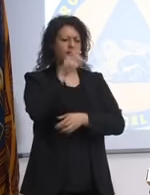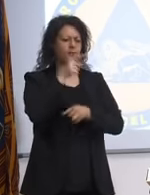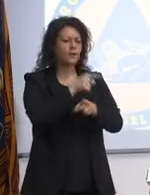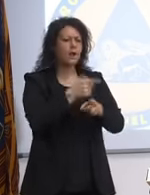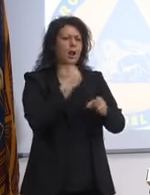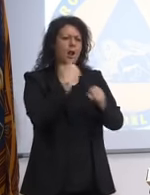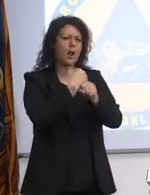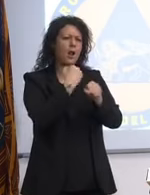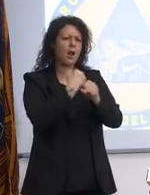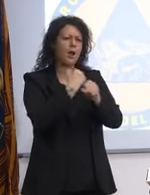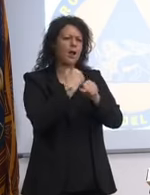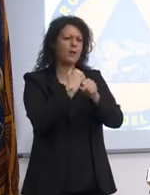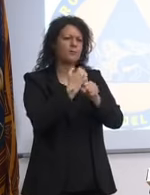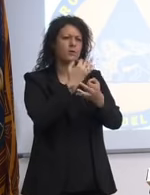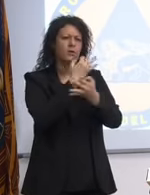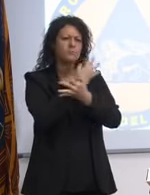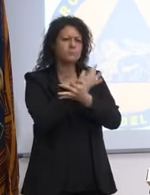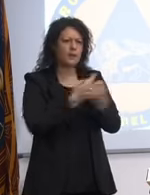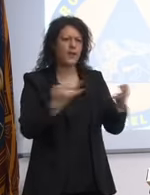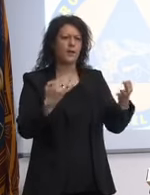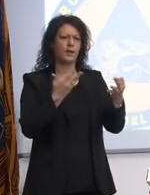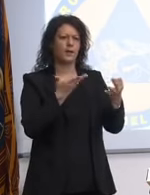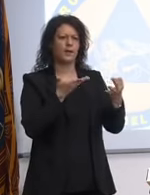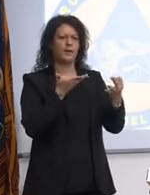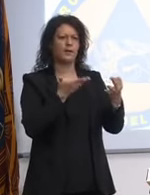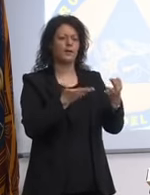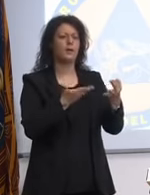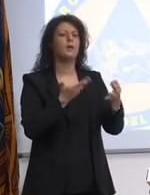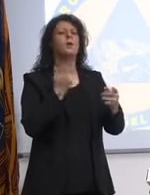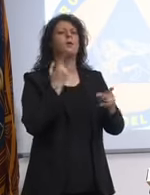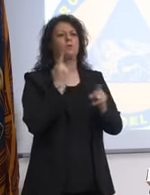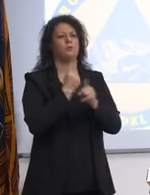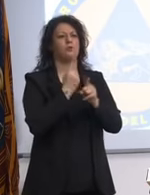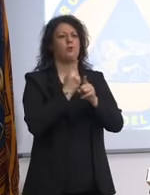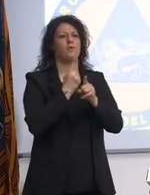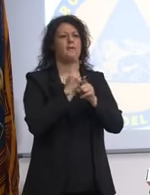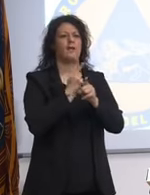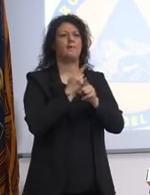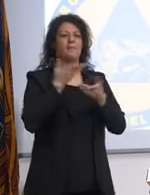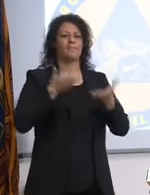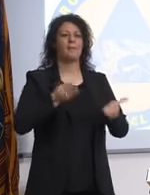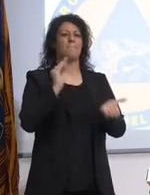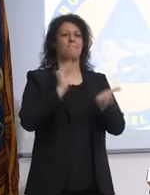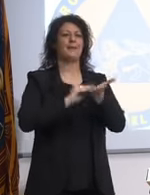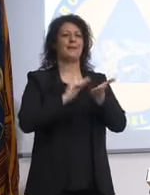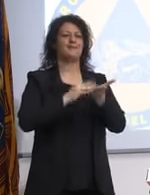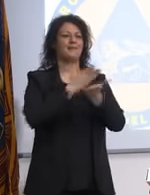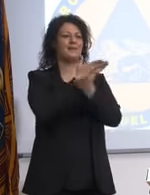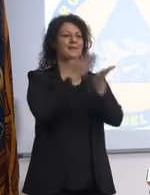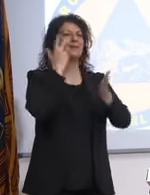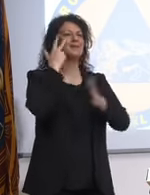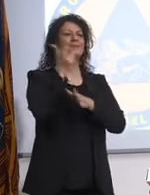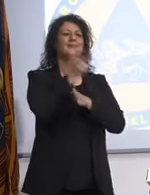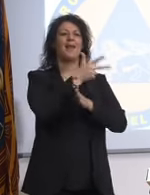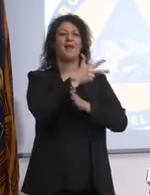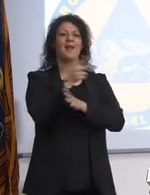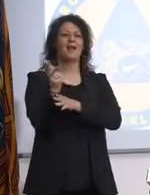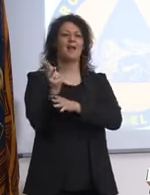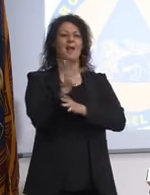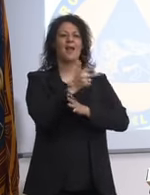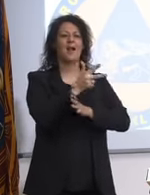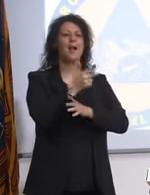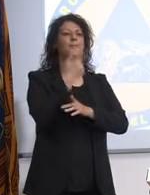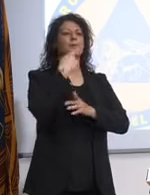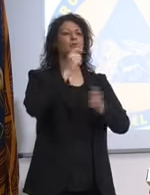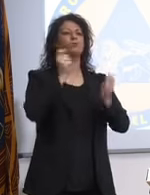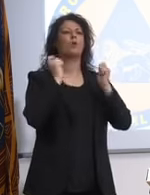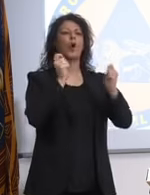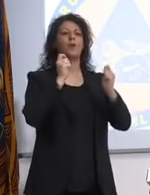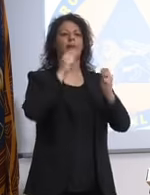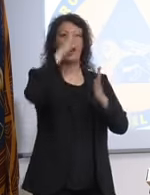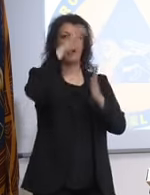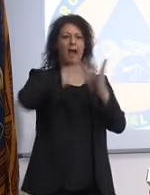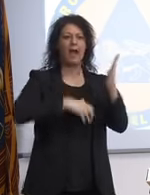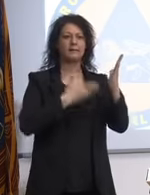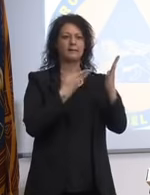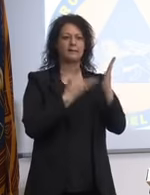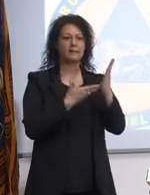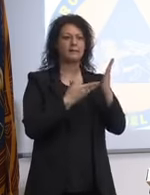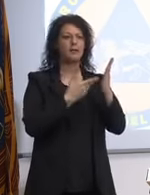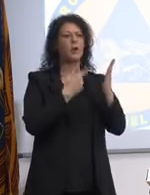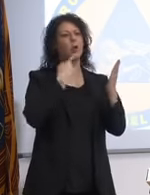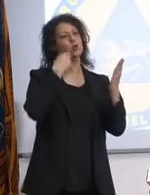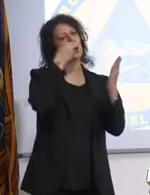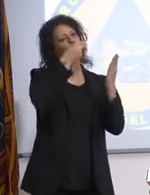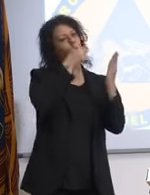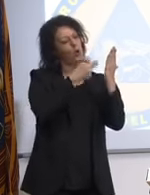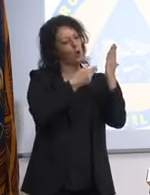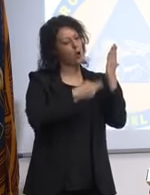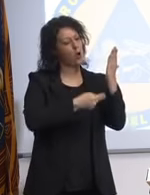ed è giusto che vengano anche valorizzati davanti alle vostre telecamere e nei vostri articoli di giornale e che i veneti li